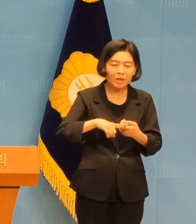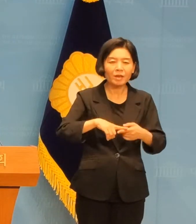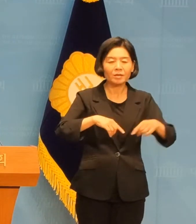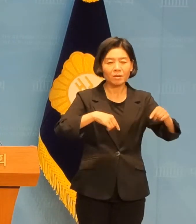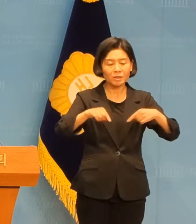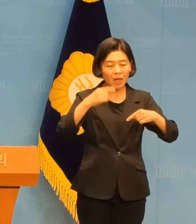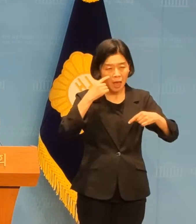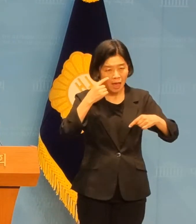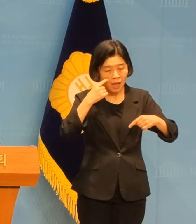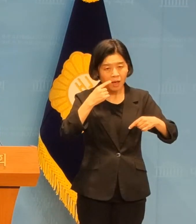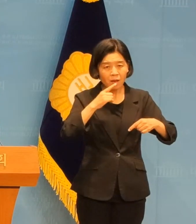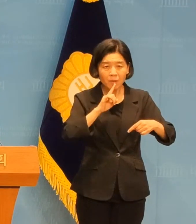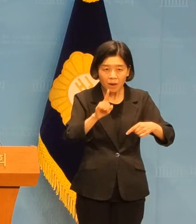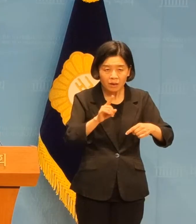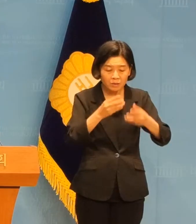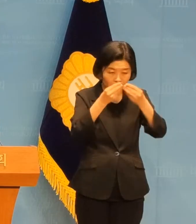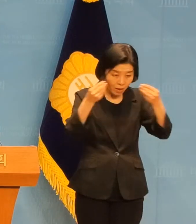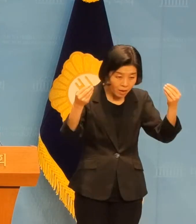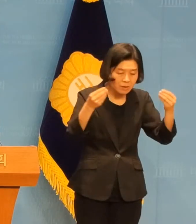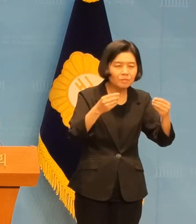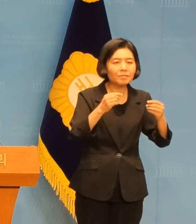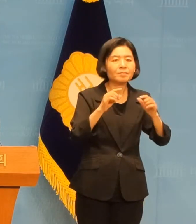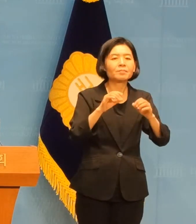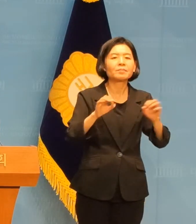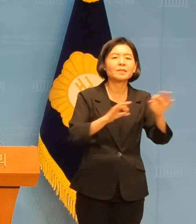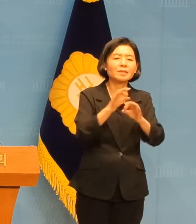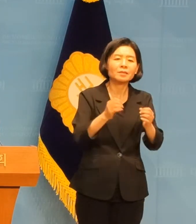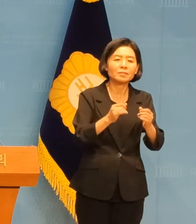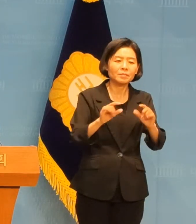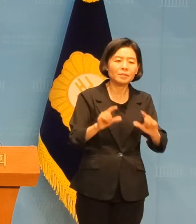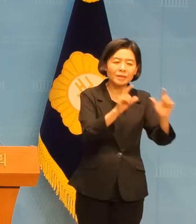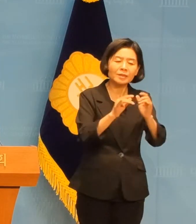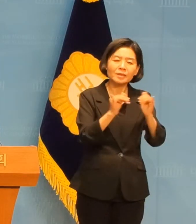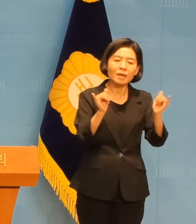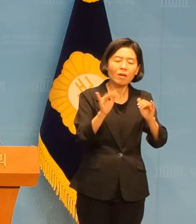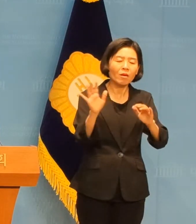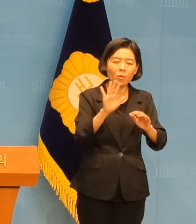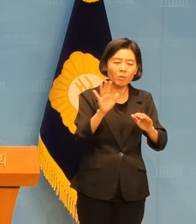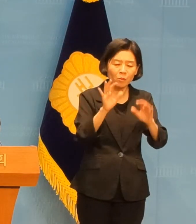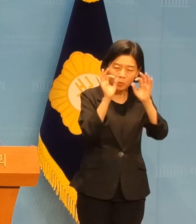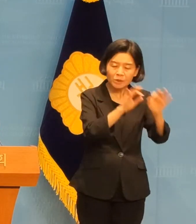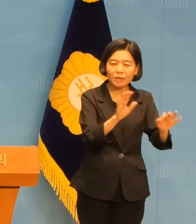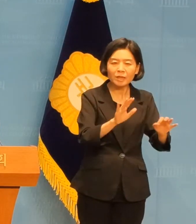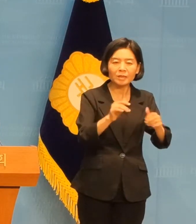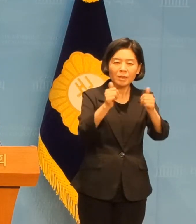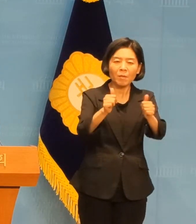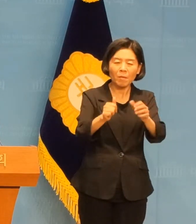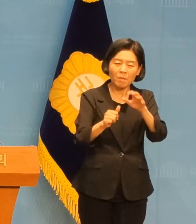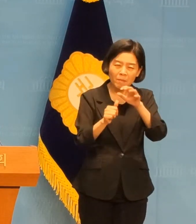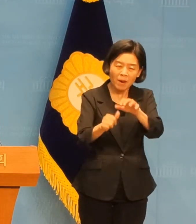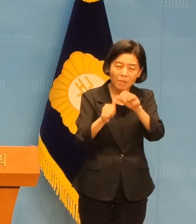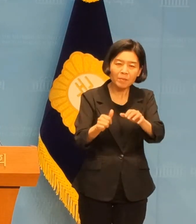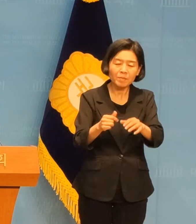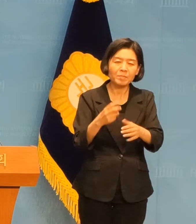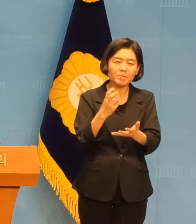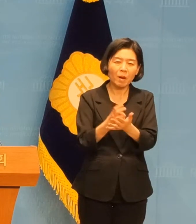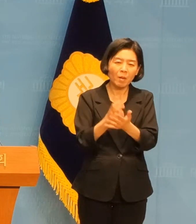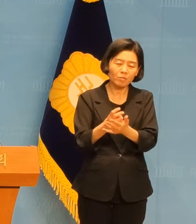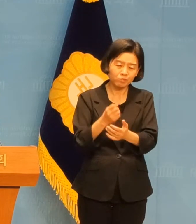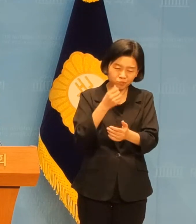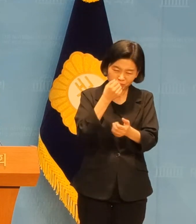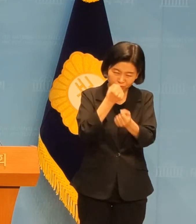실제로는 민생을 외면한 채 오로지 사법부 압박과 독단적인 입법 폭주만 일삼고